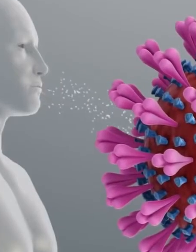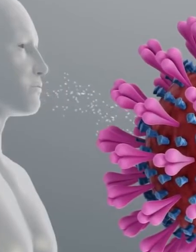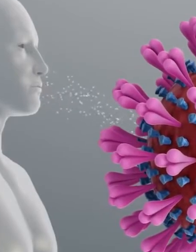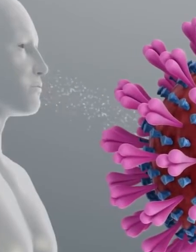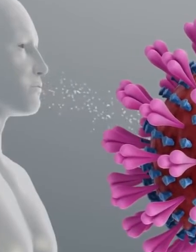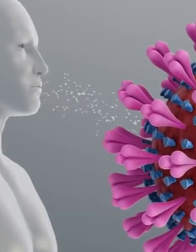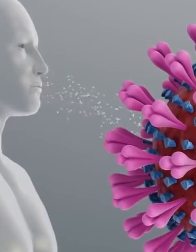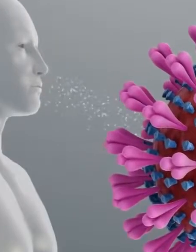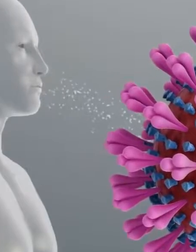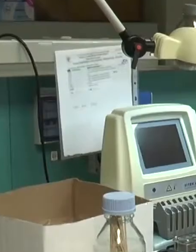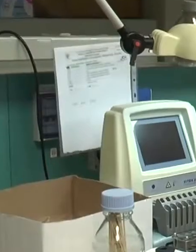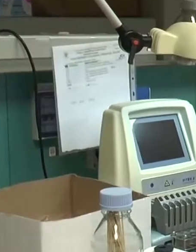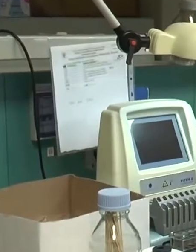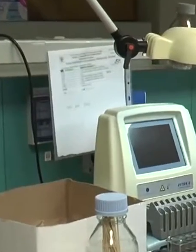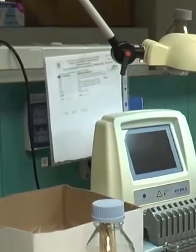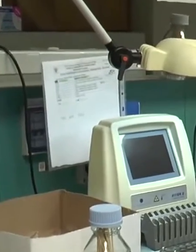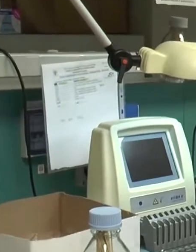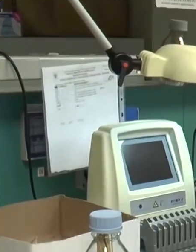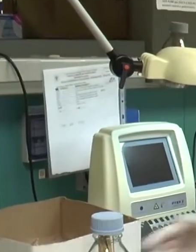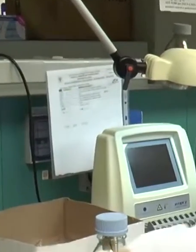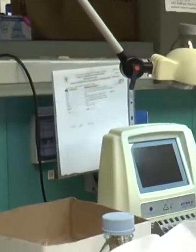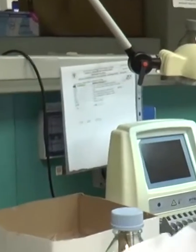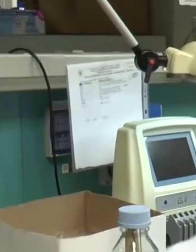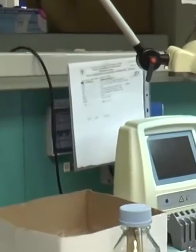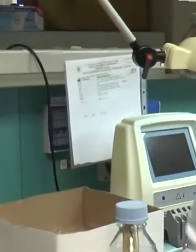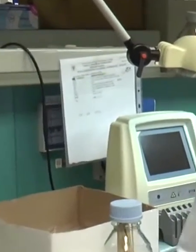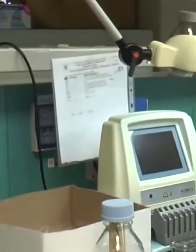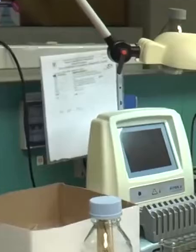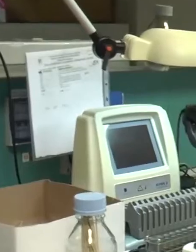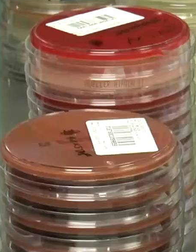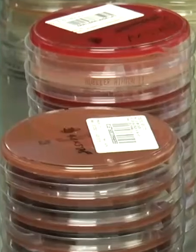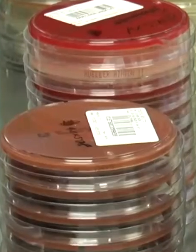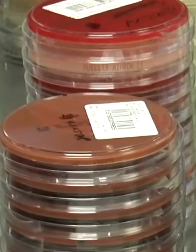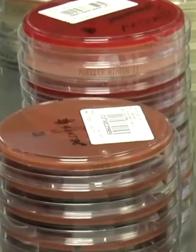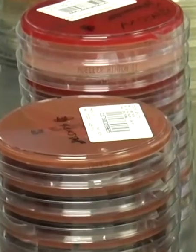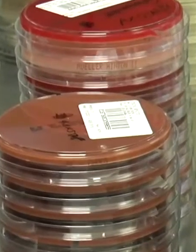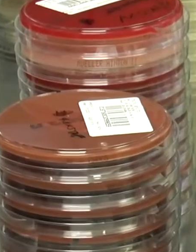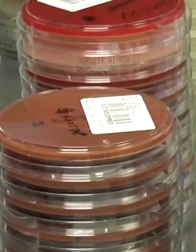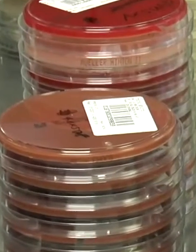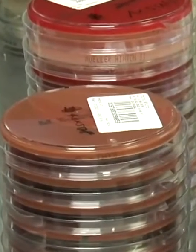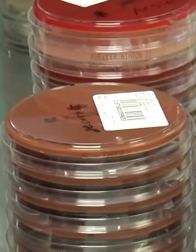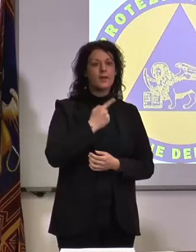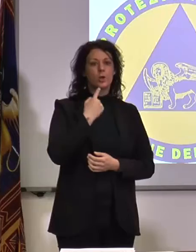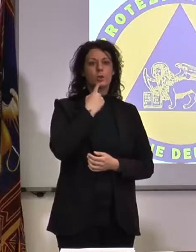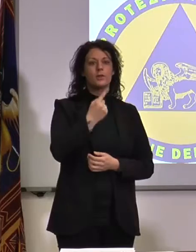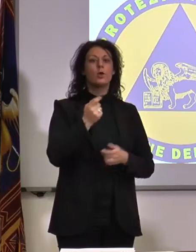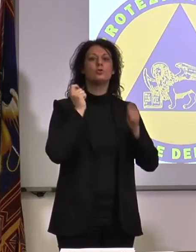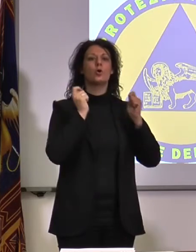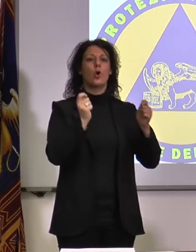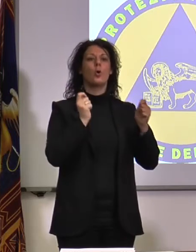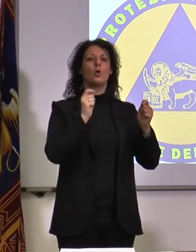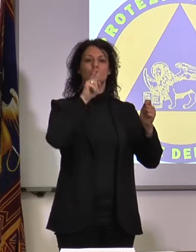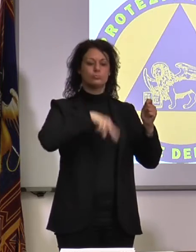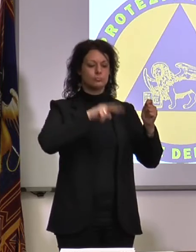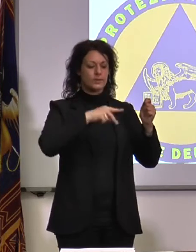roba, però è pur vero che continuo a vedere nei quotidiani la classifica dei